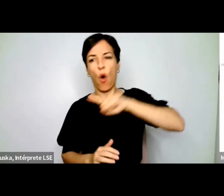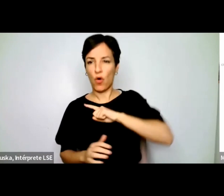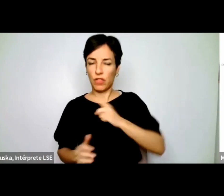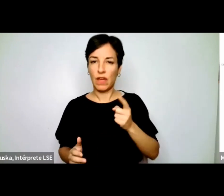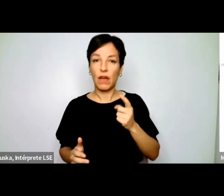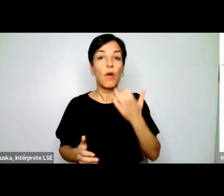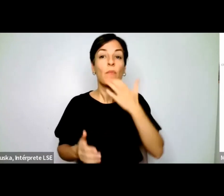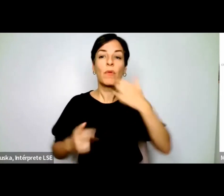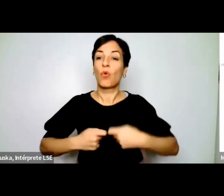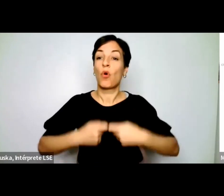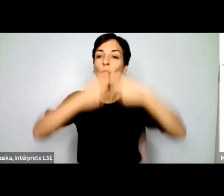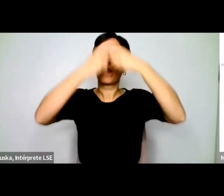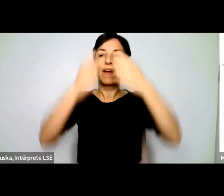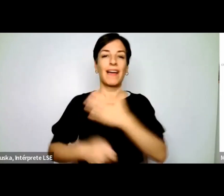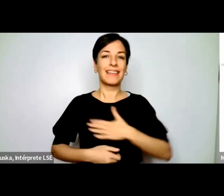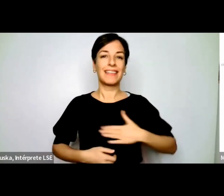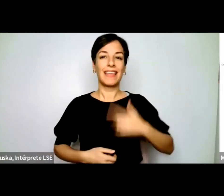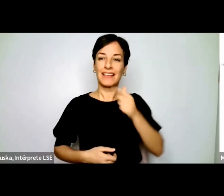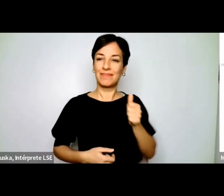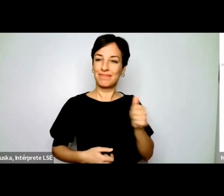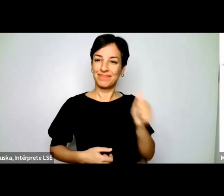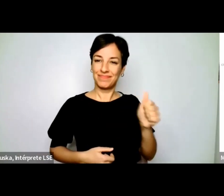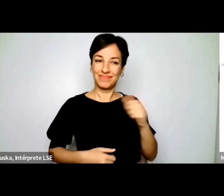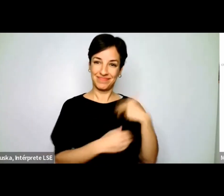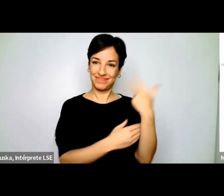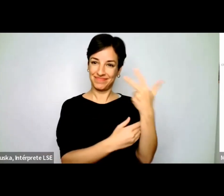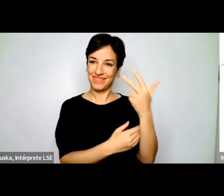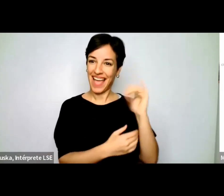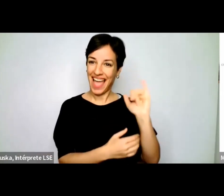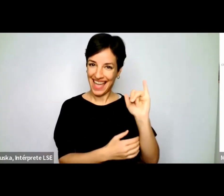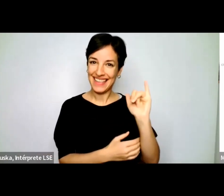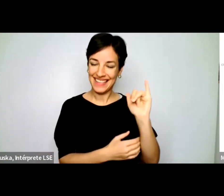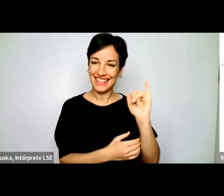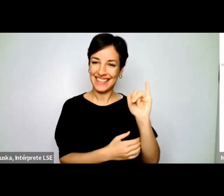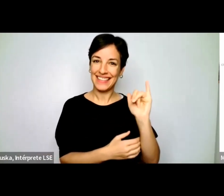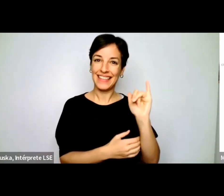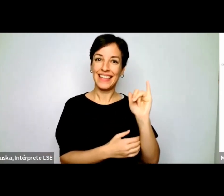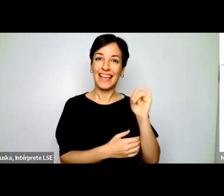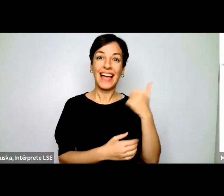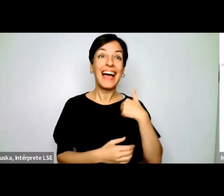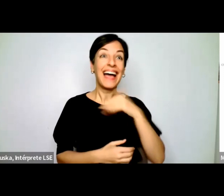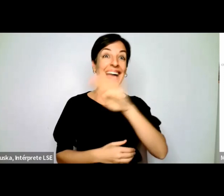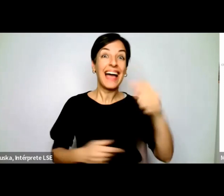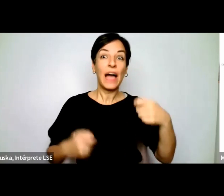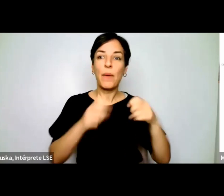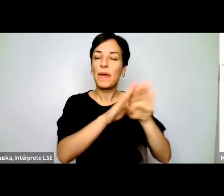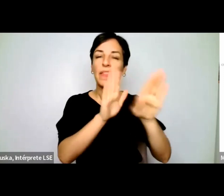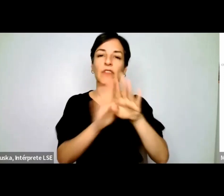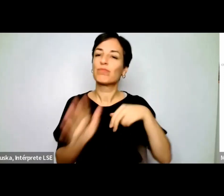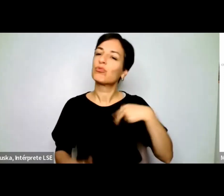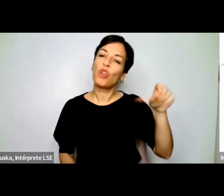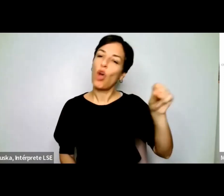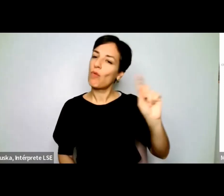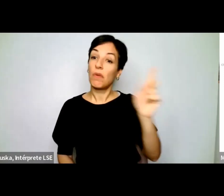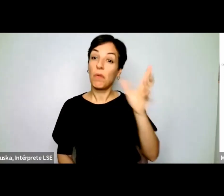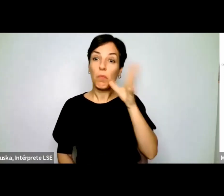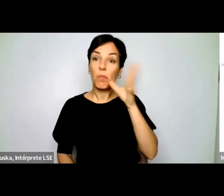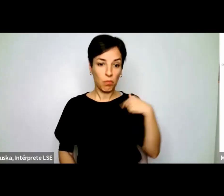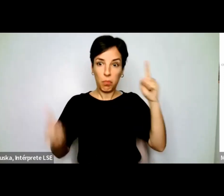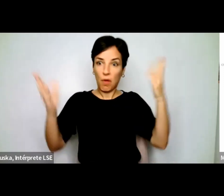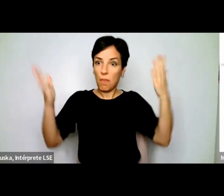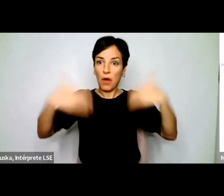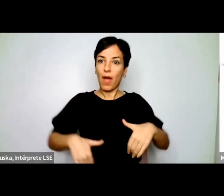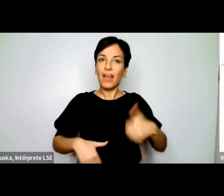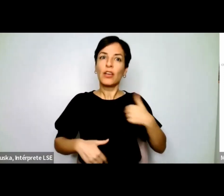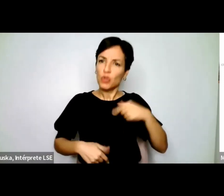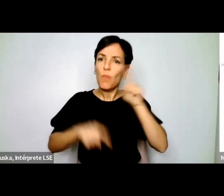instalar un portero automático que tiene videocámara y resulta que no quieren. porque ellos no tienen un problema que yo